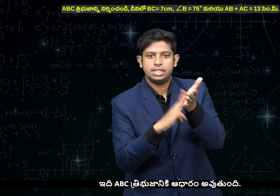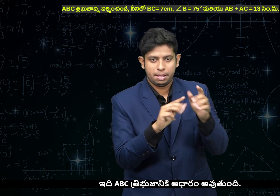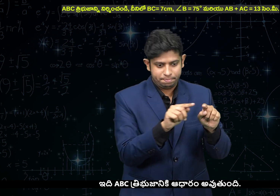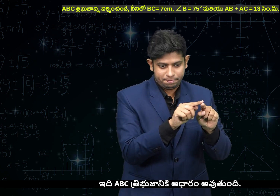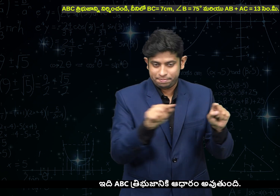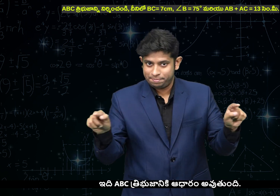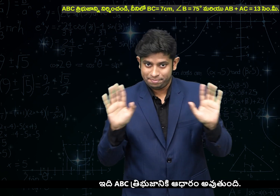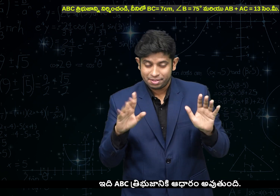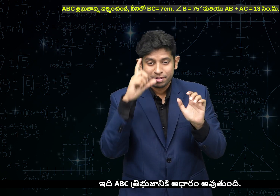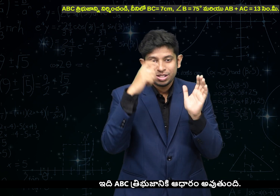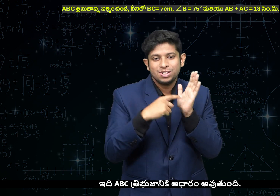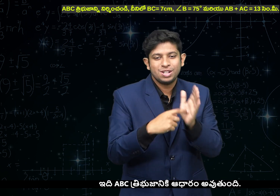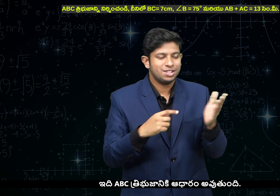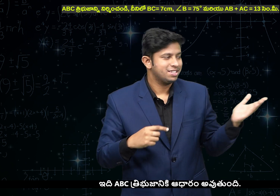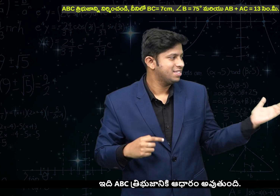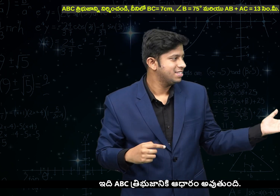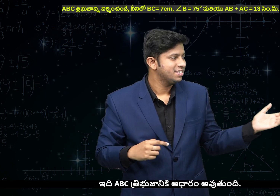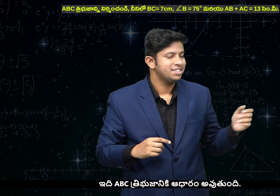ఏబీసీ త్రిభుజానికి ఆధారం అవుతుంది.